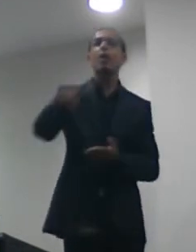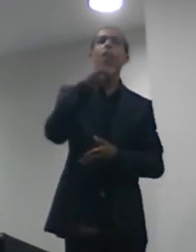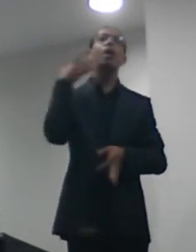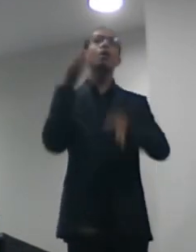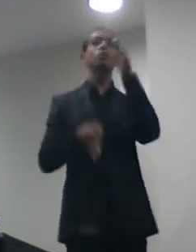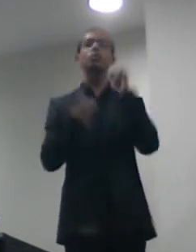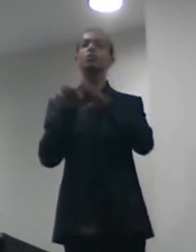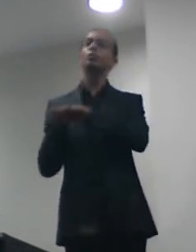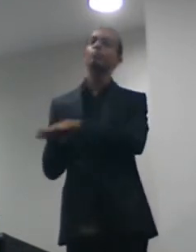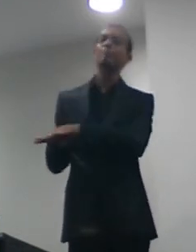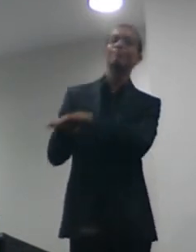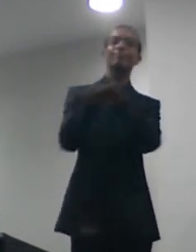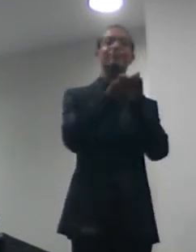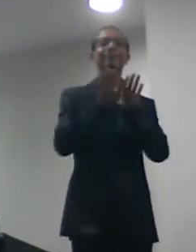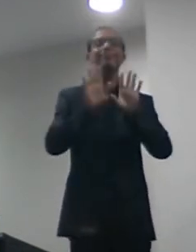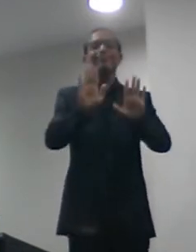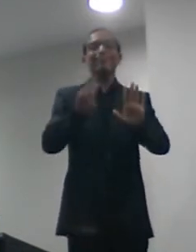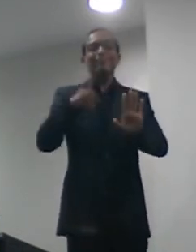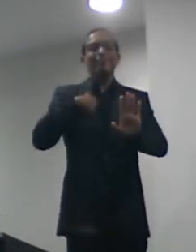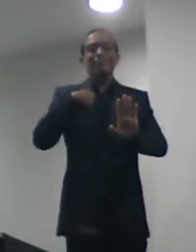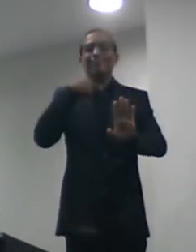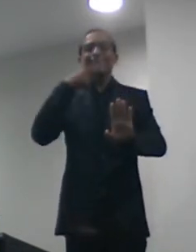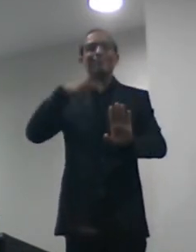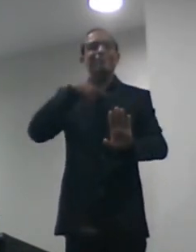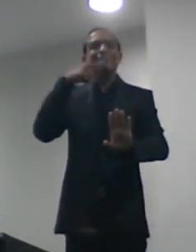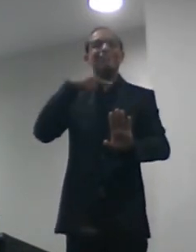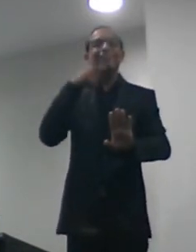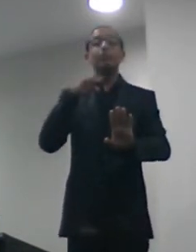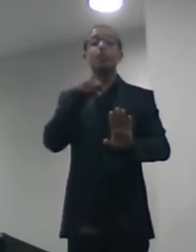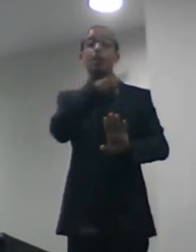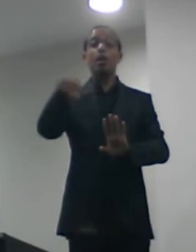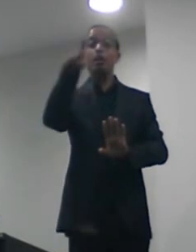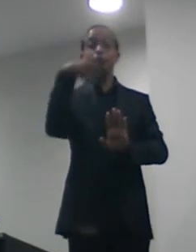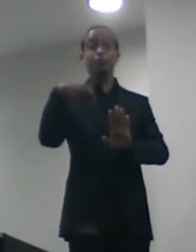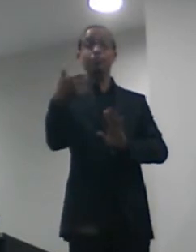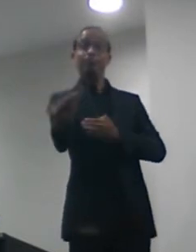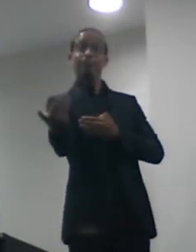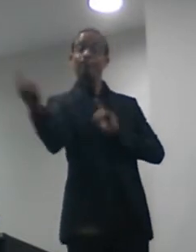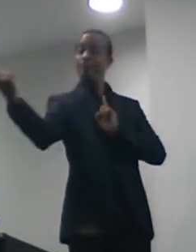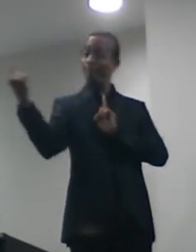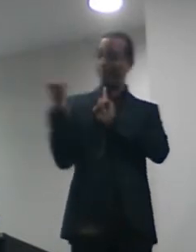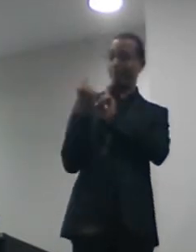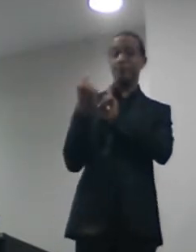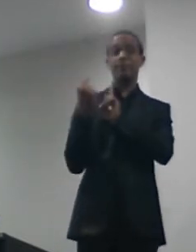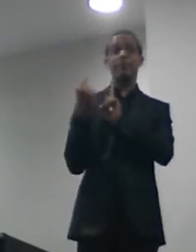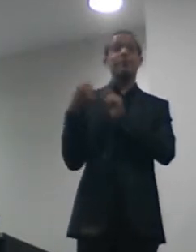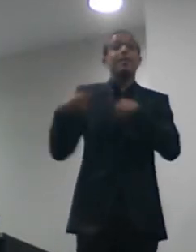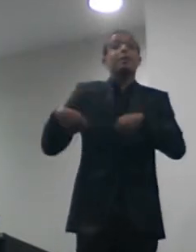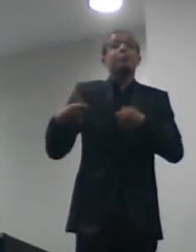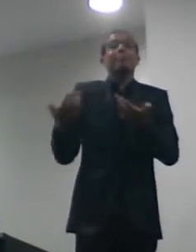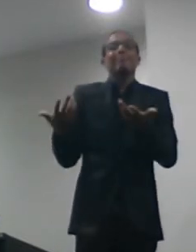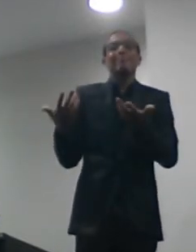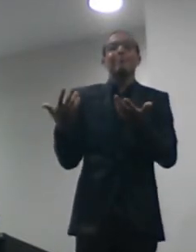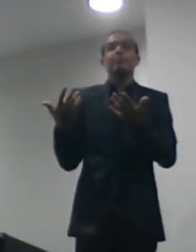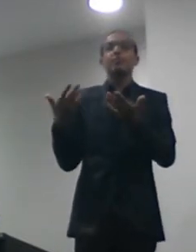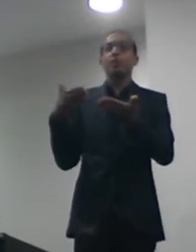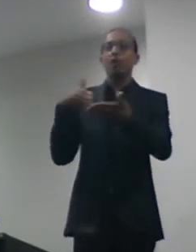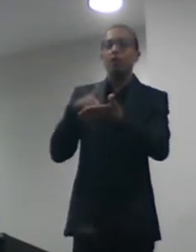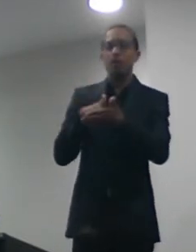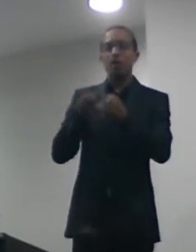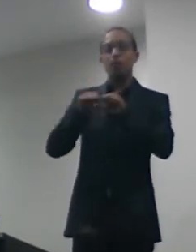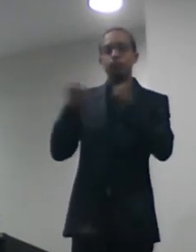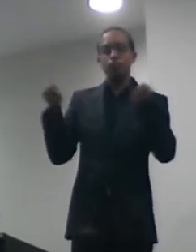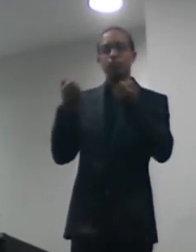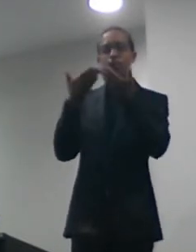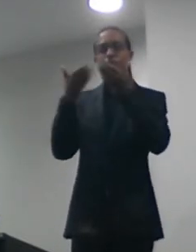mas infelizmente eu não consigo, se eles precisam chegar até mim. E eles precisam romper com essa jurisdição. Eles precisam